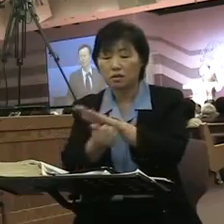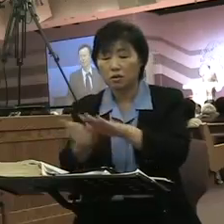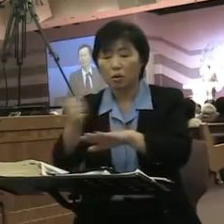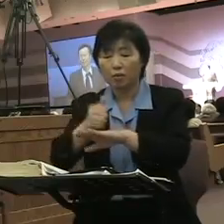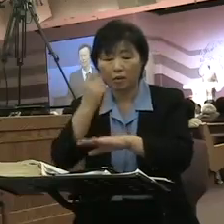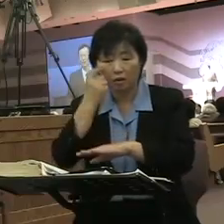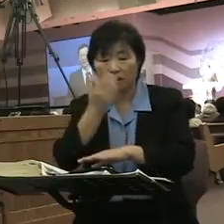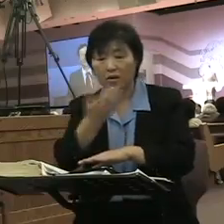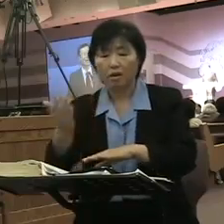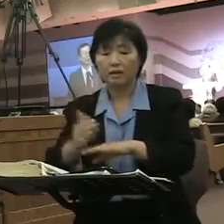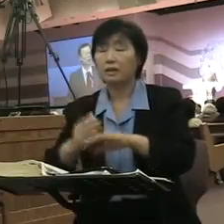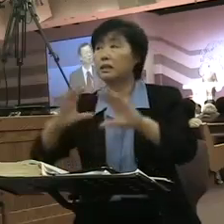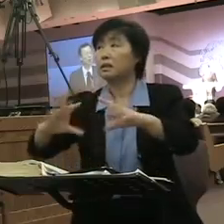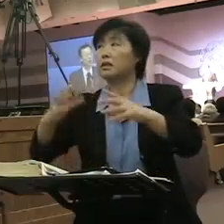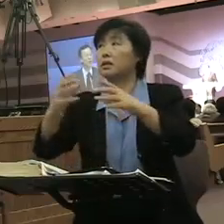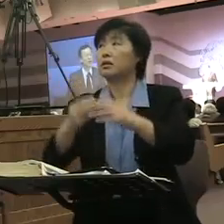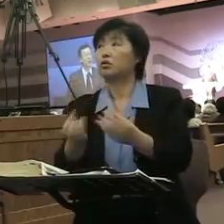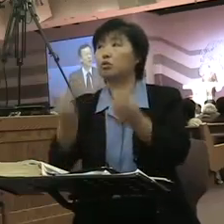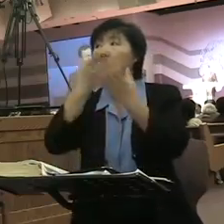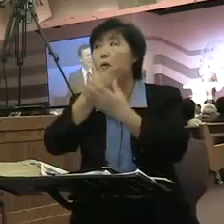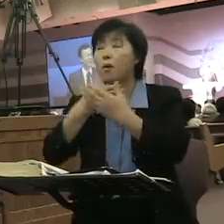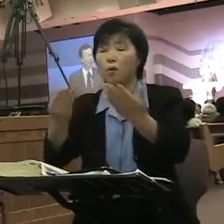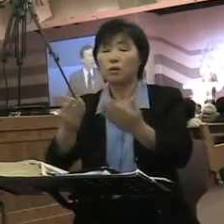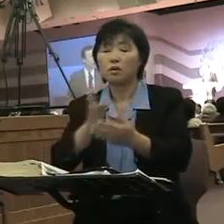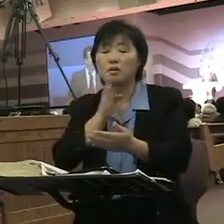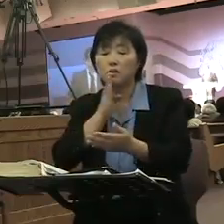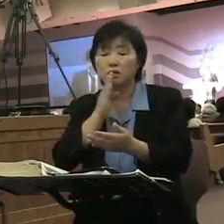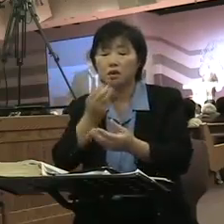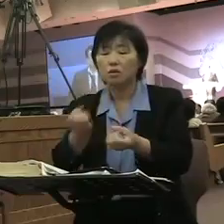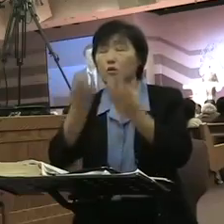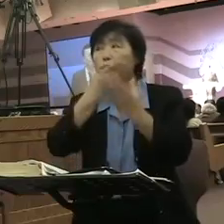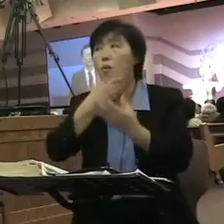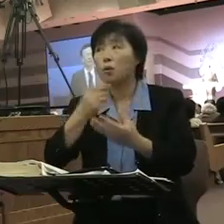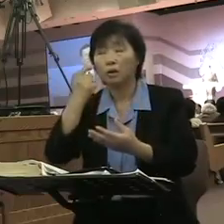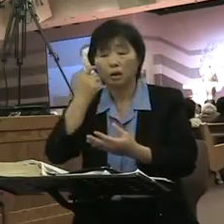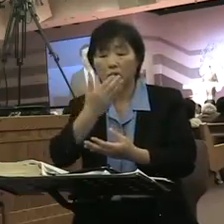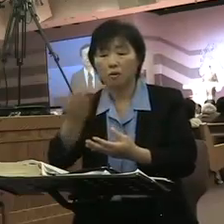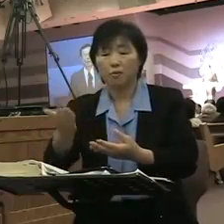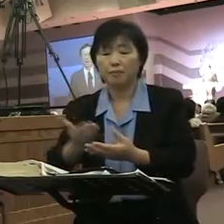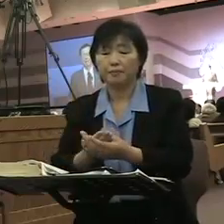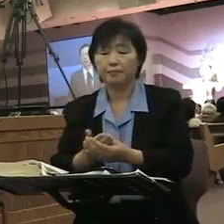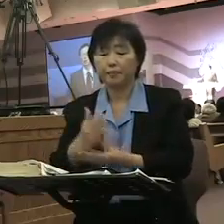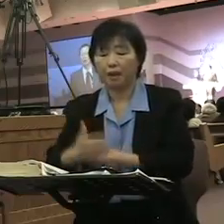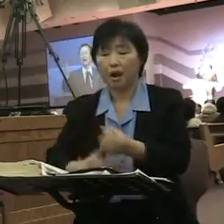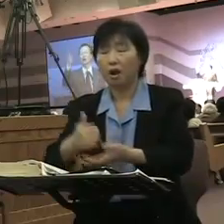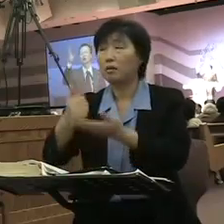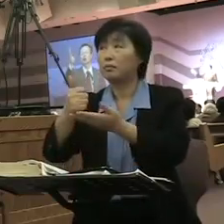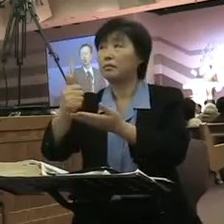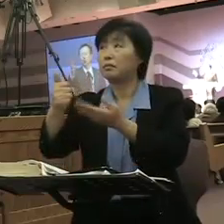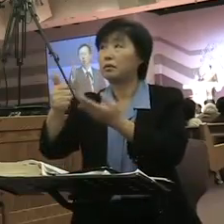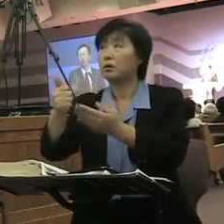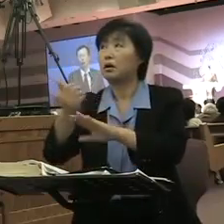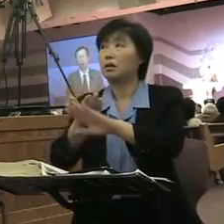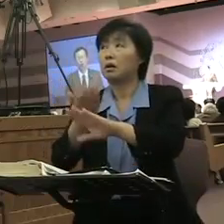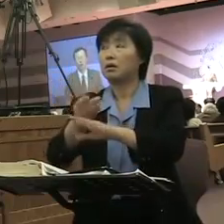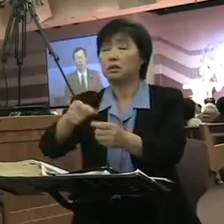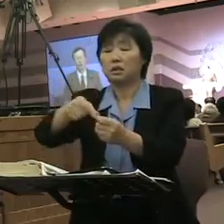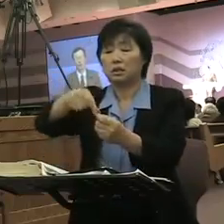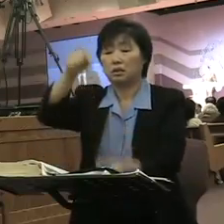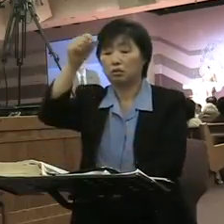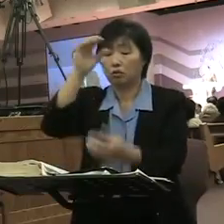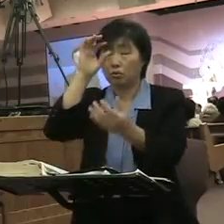성공입니까? 세상의 축복이 진짜 축복일까요? 하나님께서는 다른 기준으로